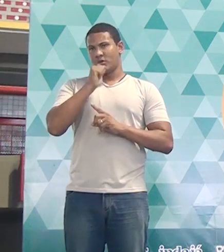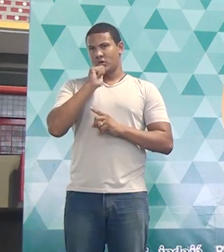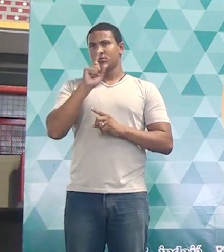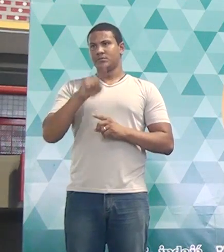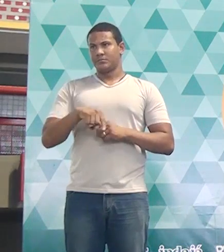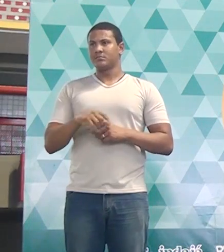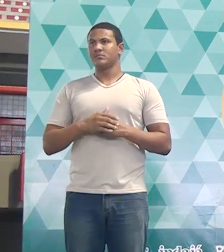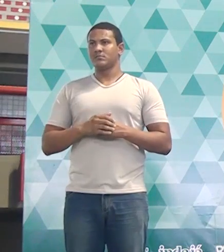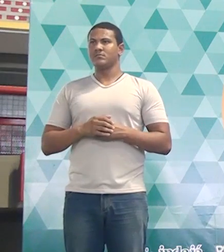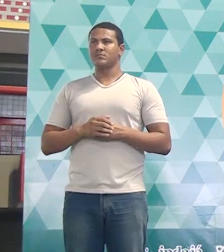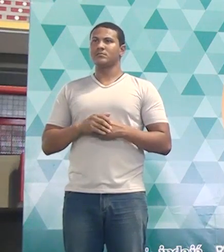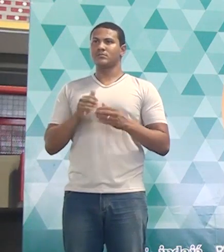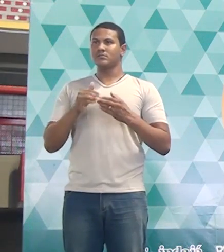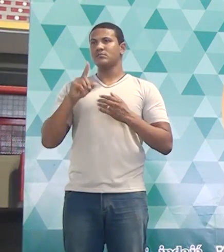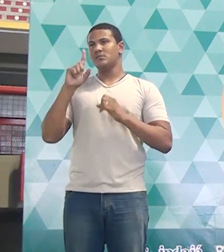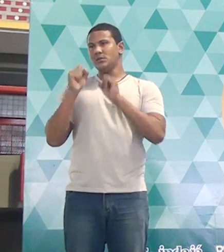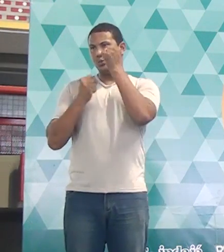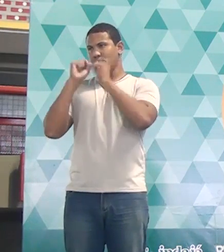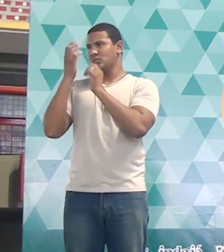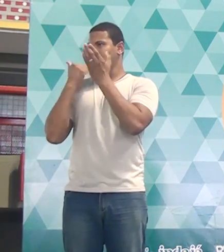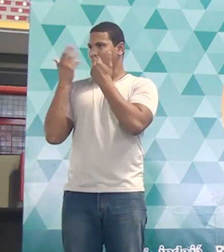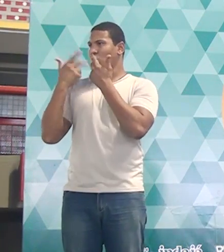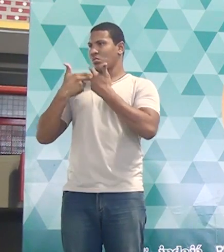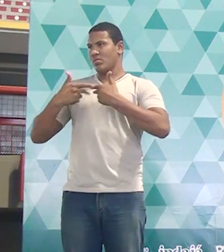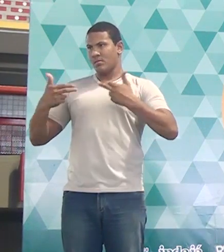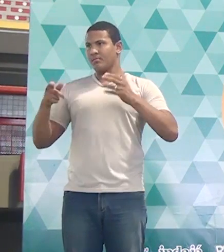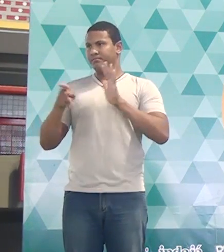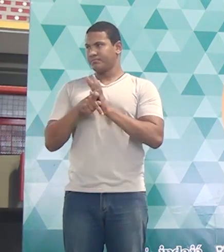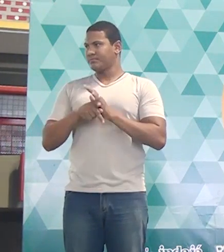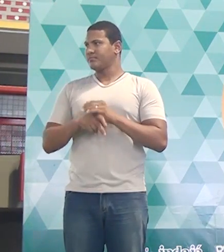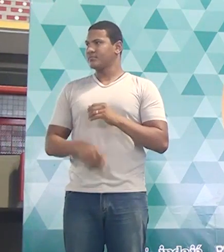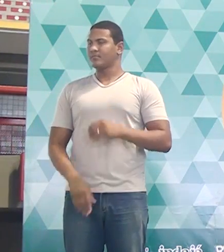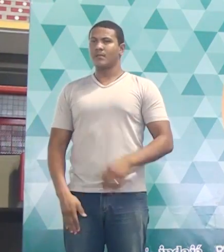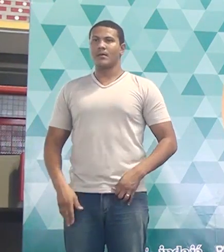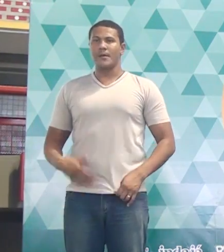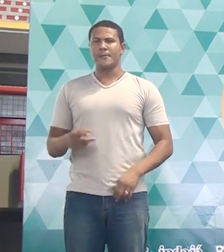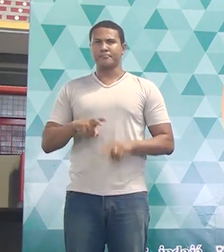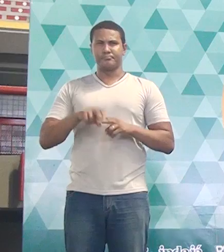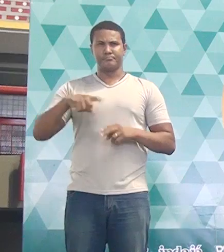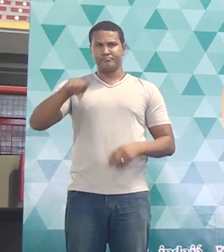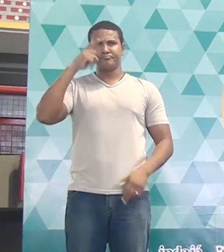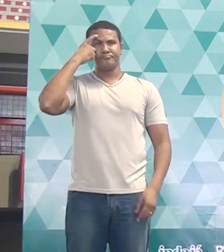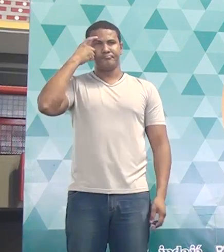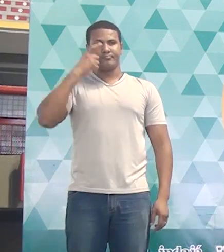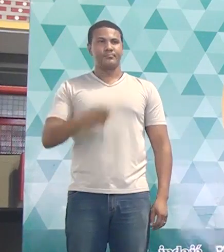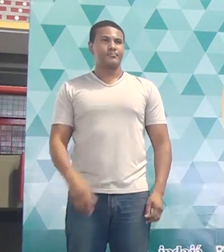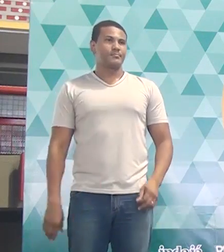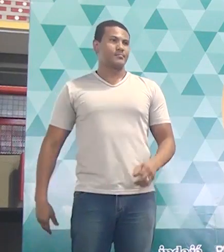fosfórico, que vem do alimento industrializado. Tá? Então, pensem um pouquinho nisso.